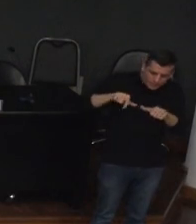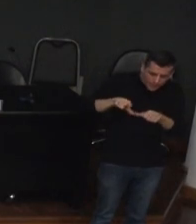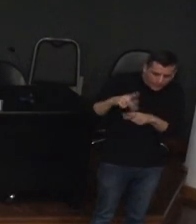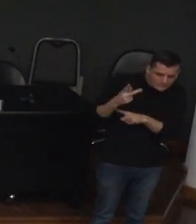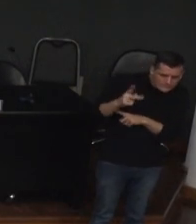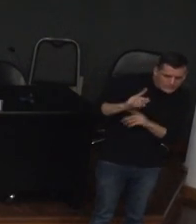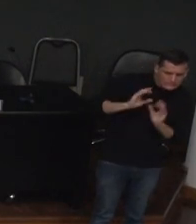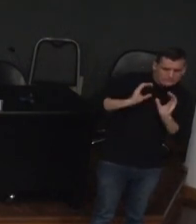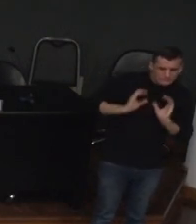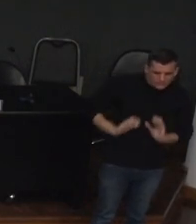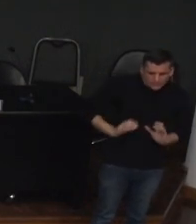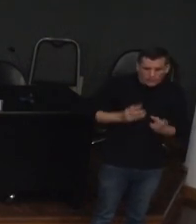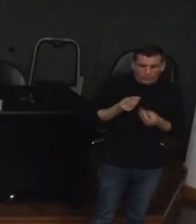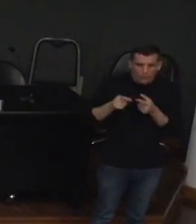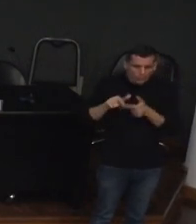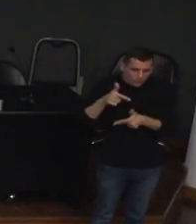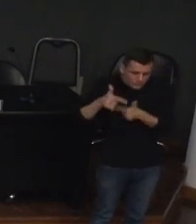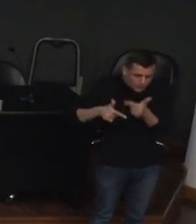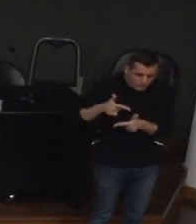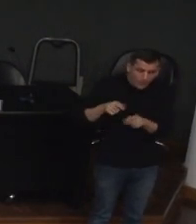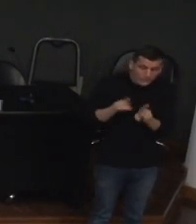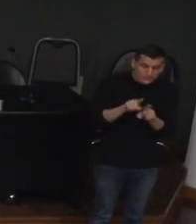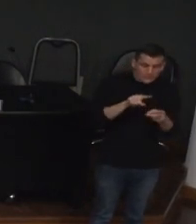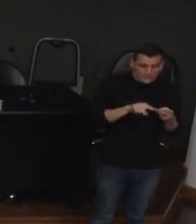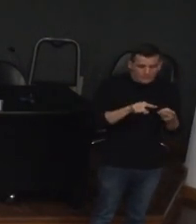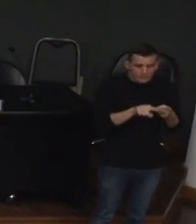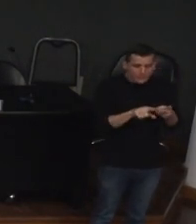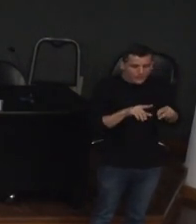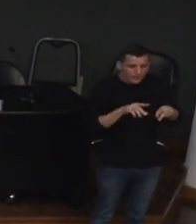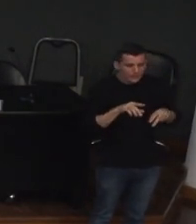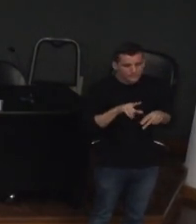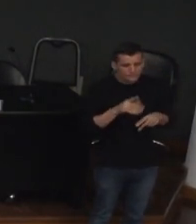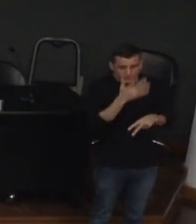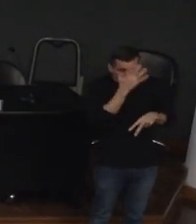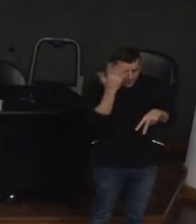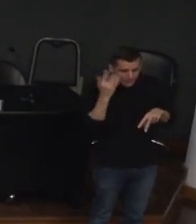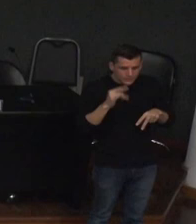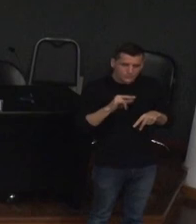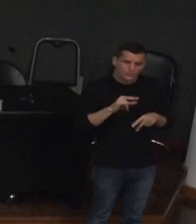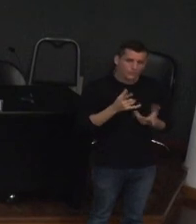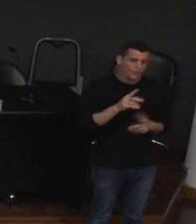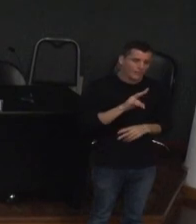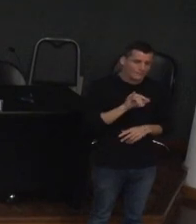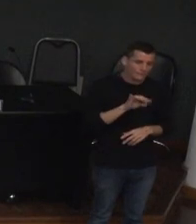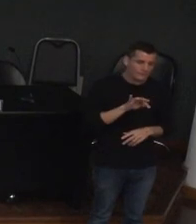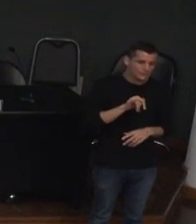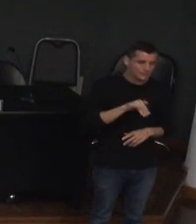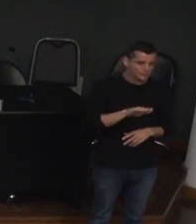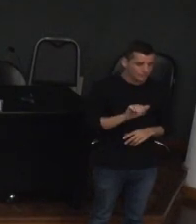dele, e, de repente, uma possível vítima, caso existisse uma vítima no, na conduta.